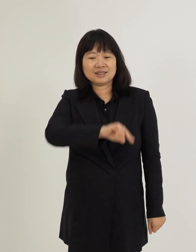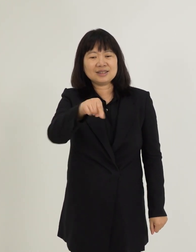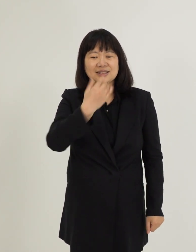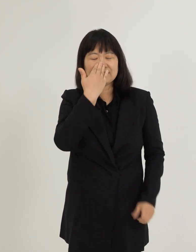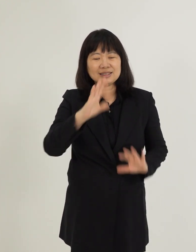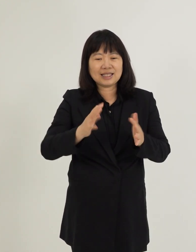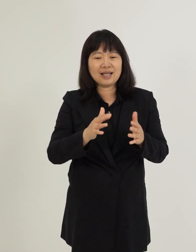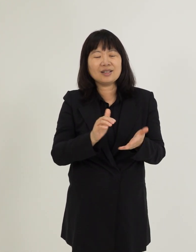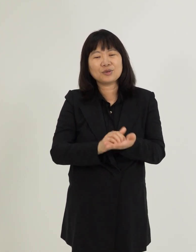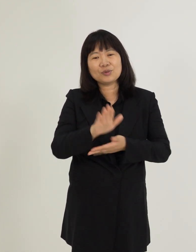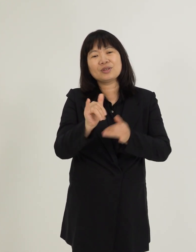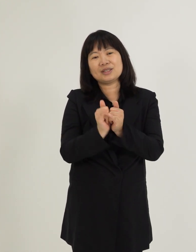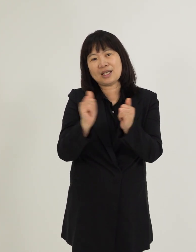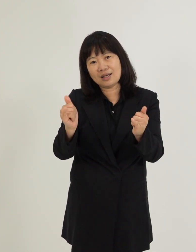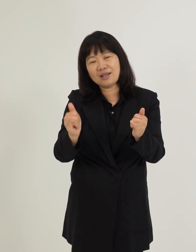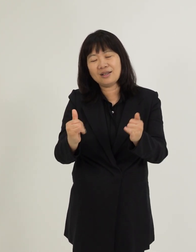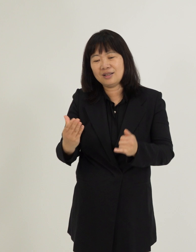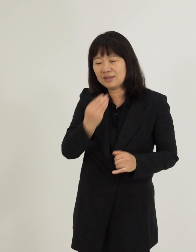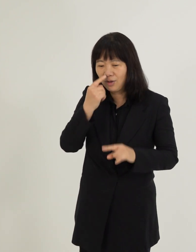성전은